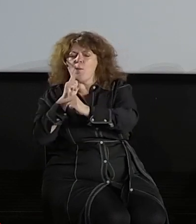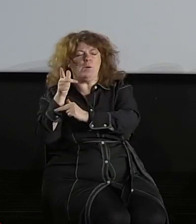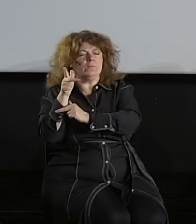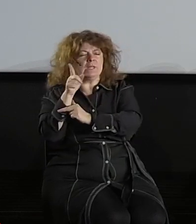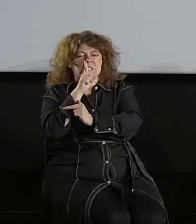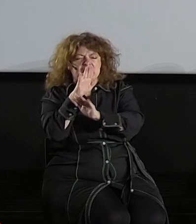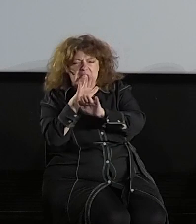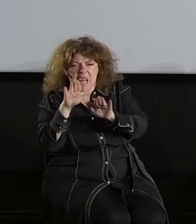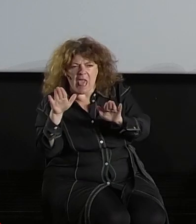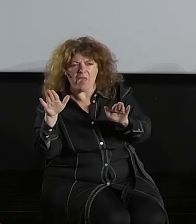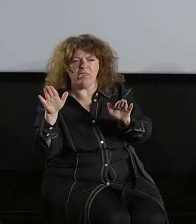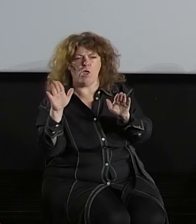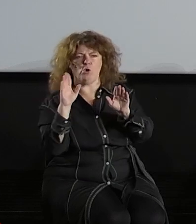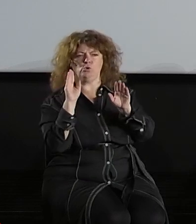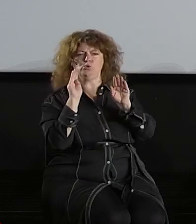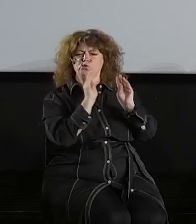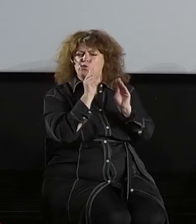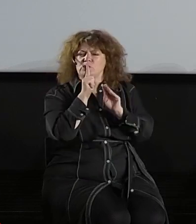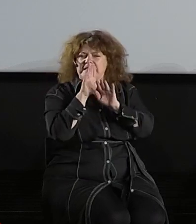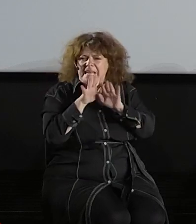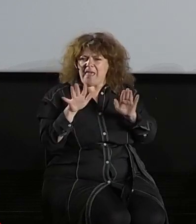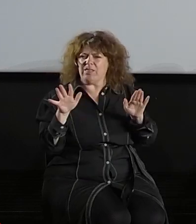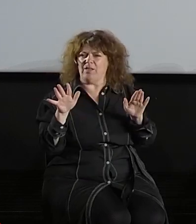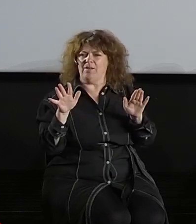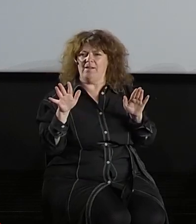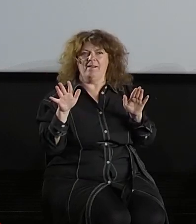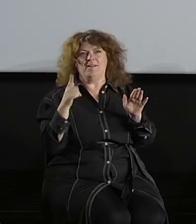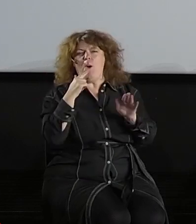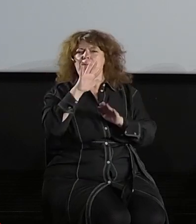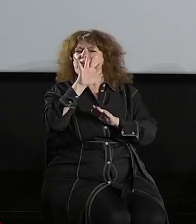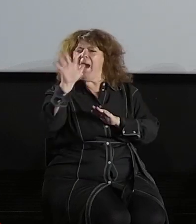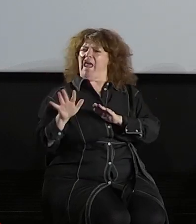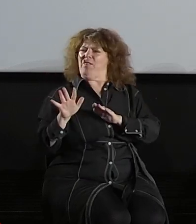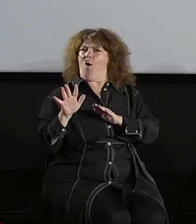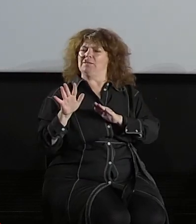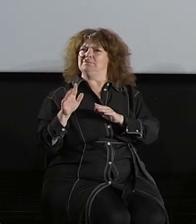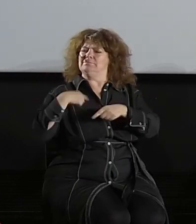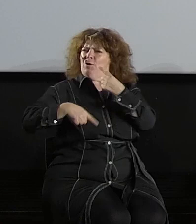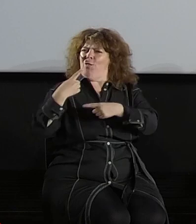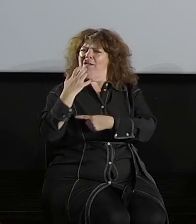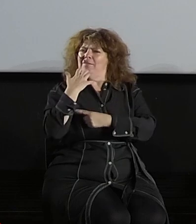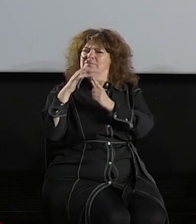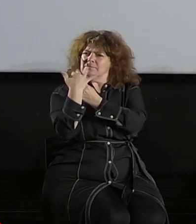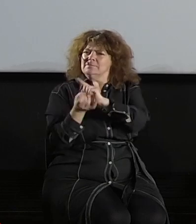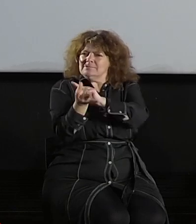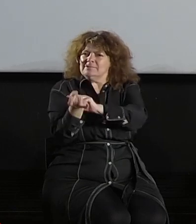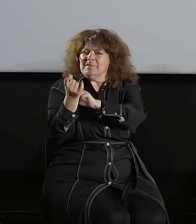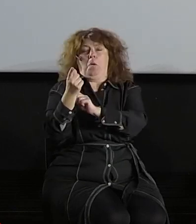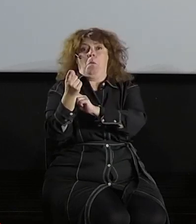construido la obra desde las paradojas a las que nos enfrenta descubrir esta situación hemos